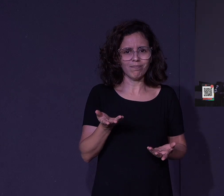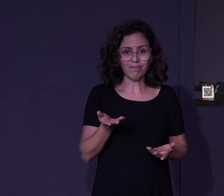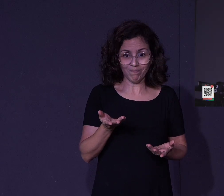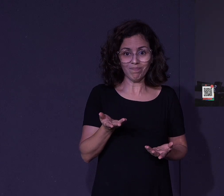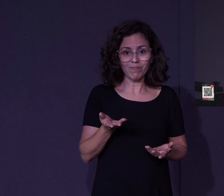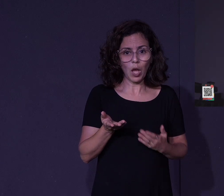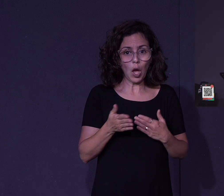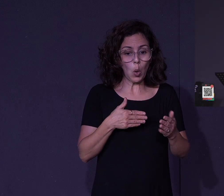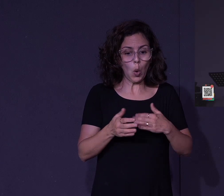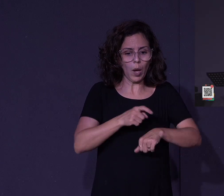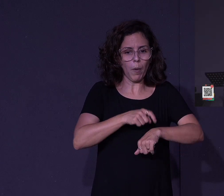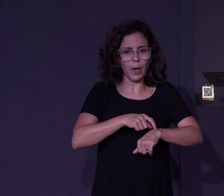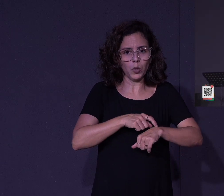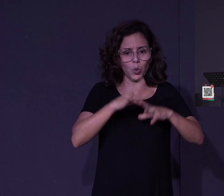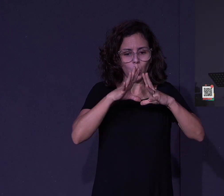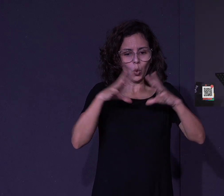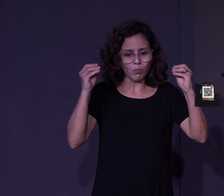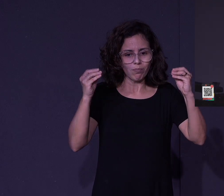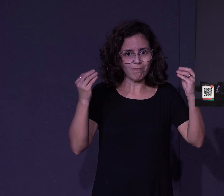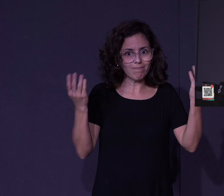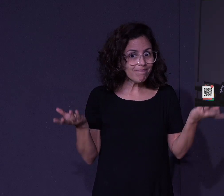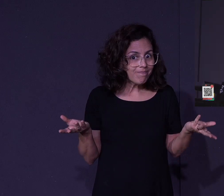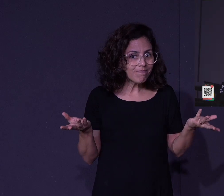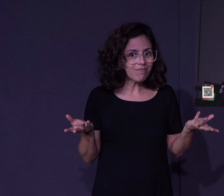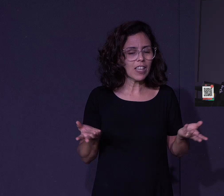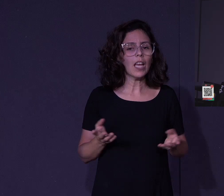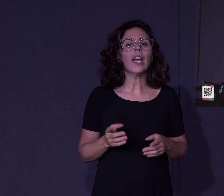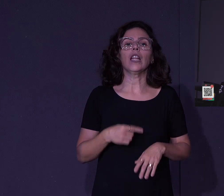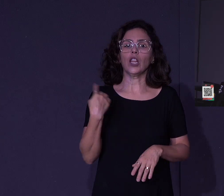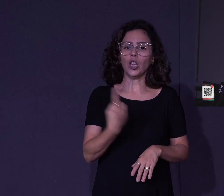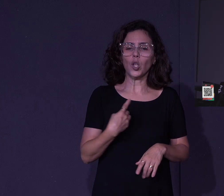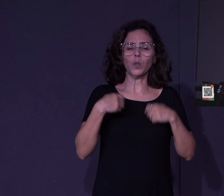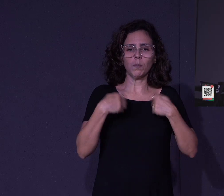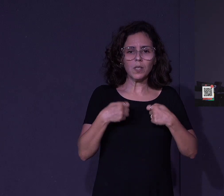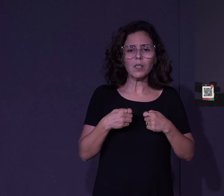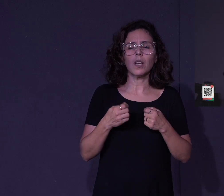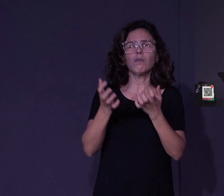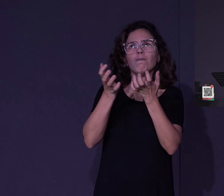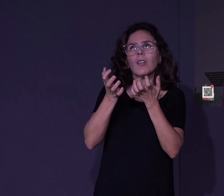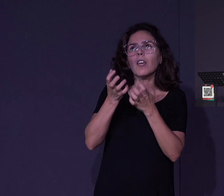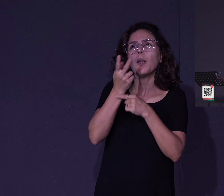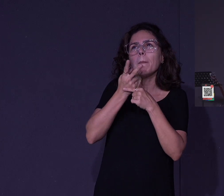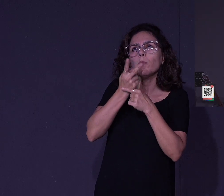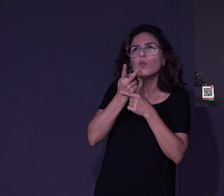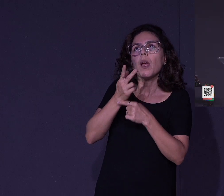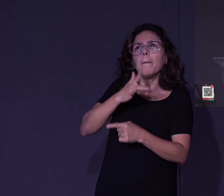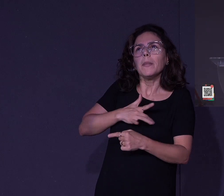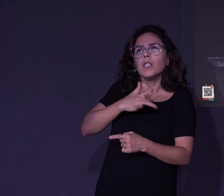aproximar de Ti com confiança, para receber misericórdia e o Teu cuidado no momento exato. Vem cá,